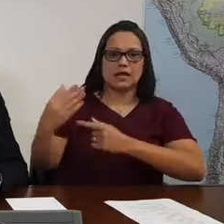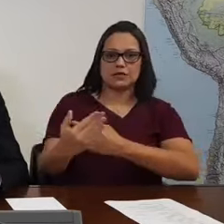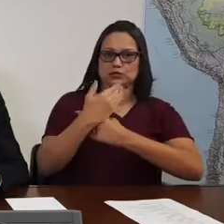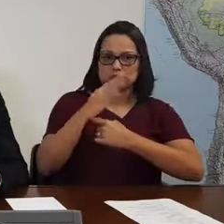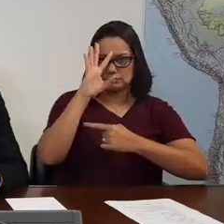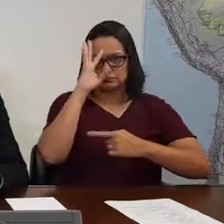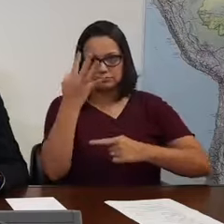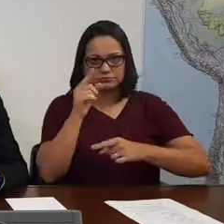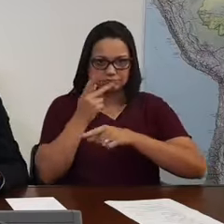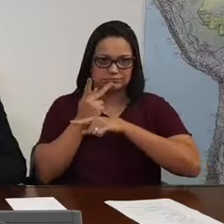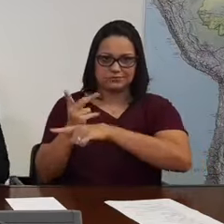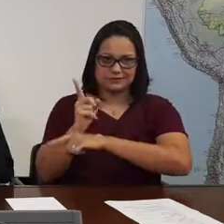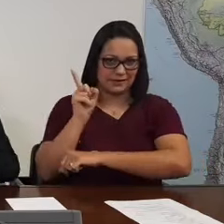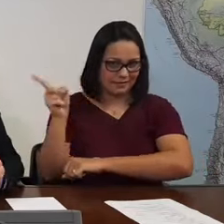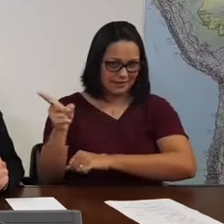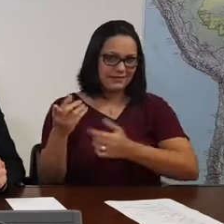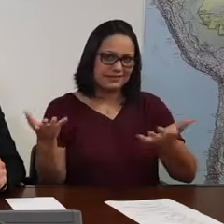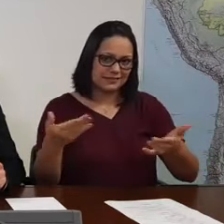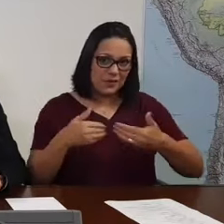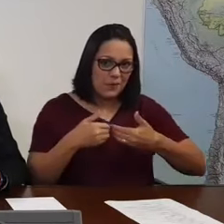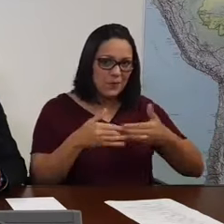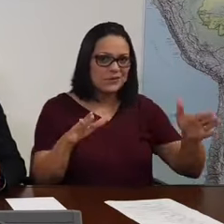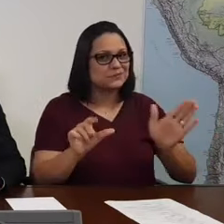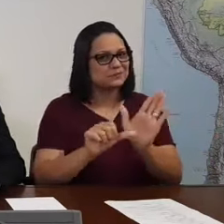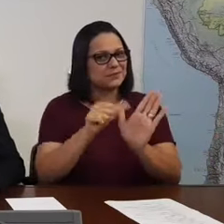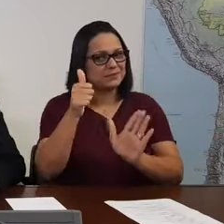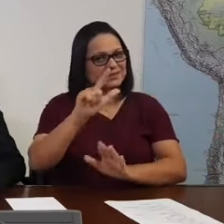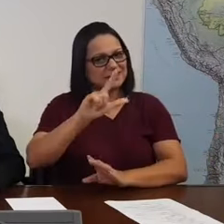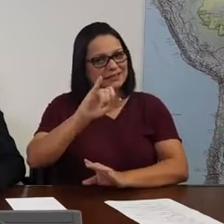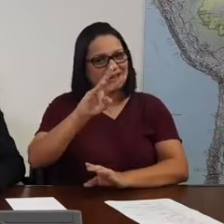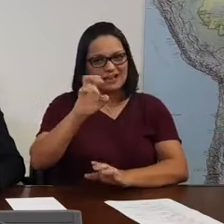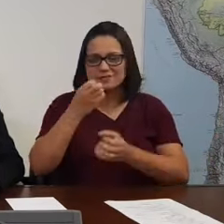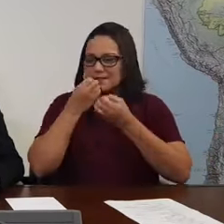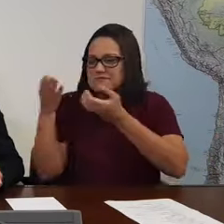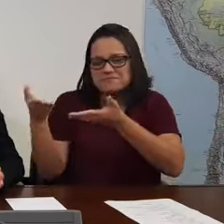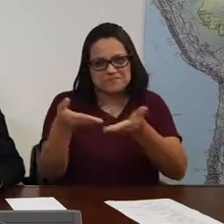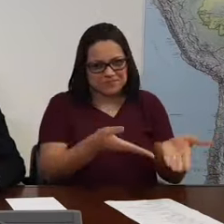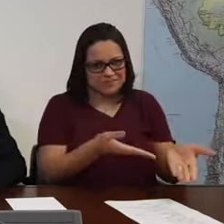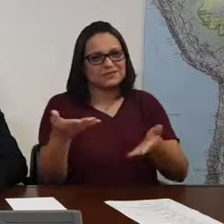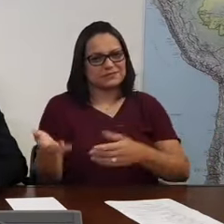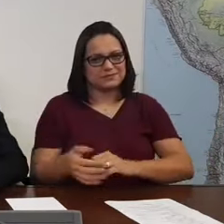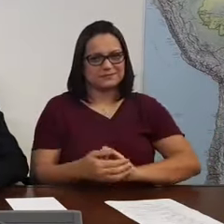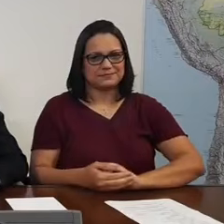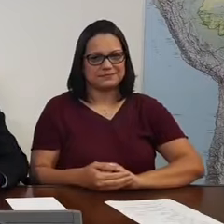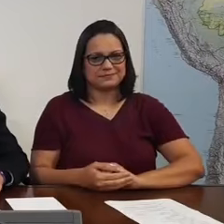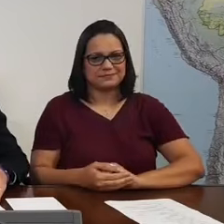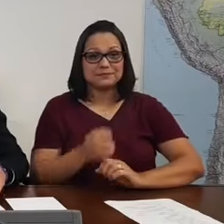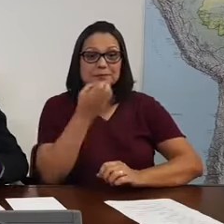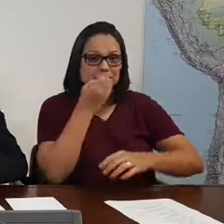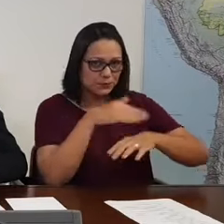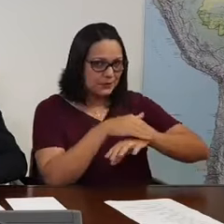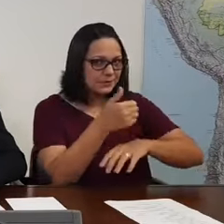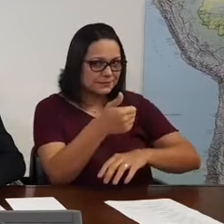a solucionar. Então, está estreando hoje nessa live aqui. Bem-vindo, prezado major. Obrigado, presidente. Nosso ministro. Boa noite a